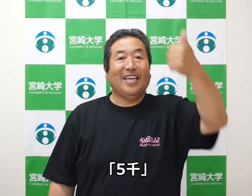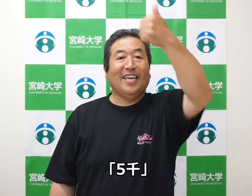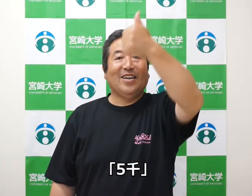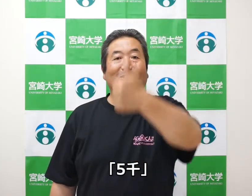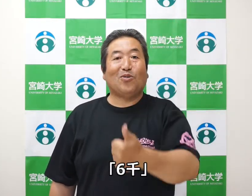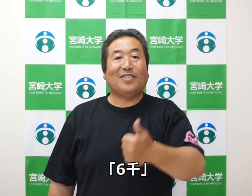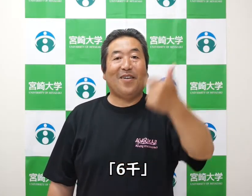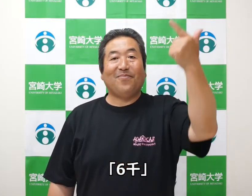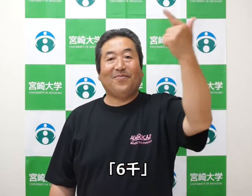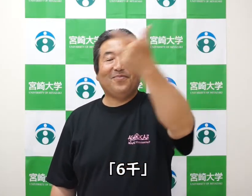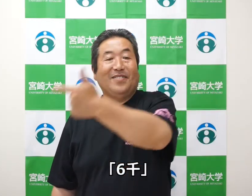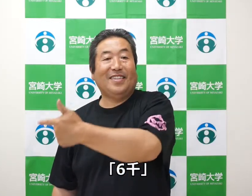6000、